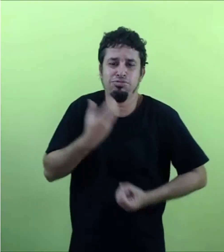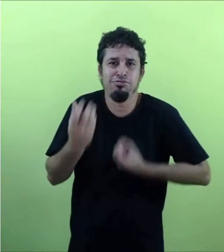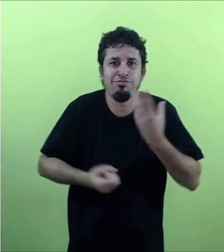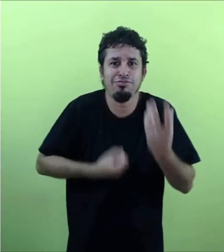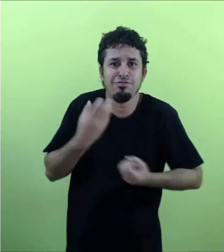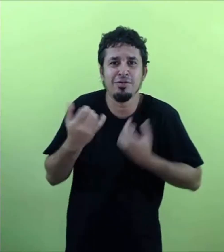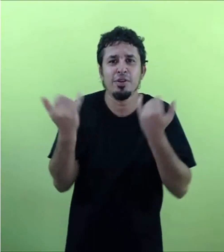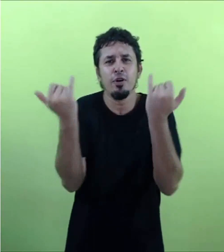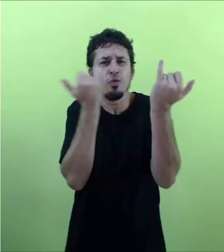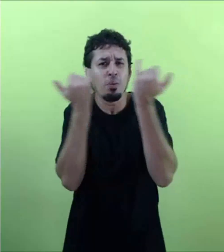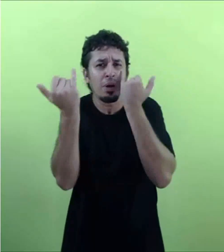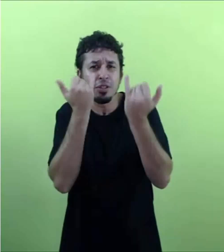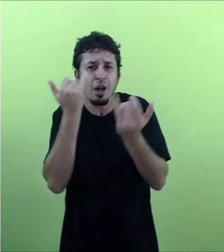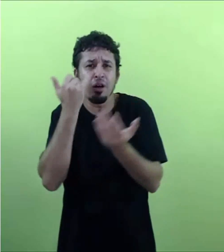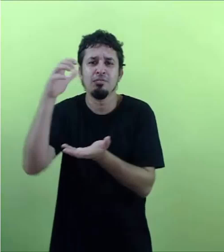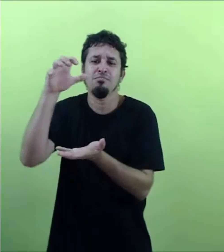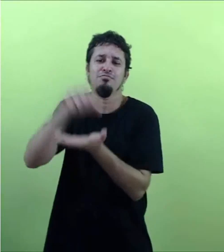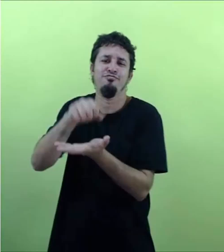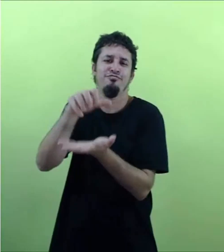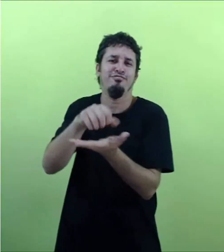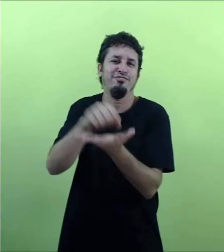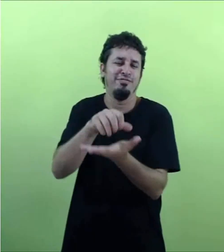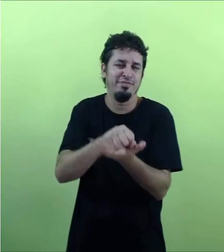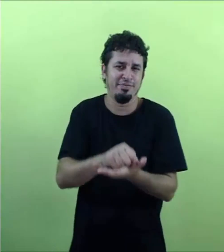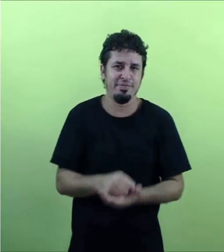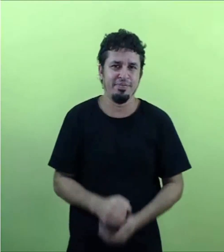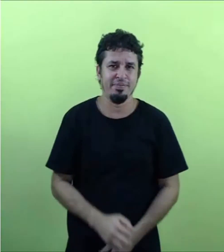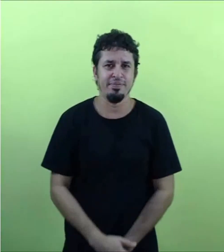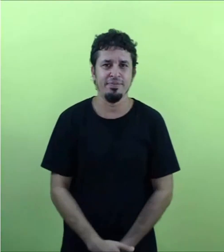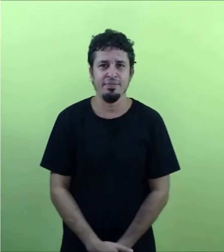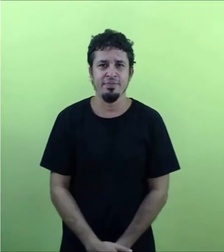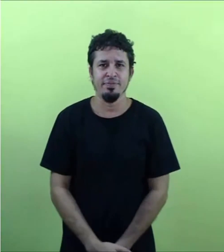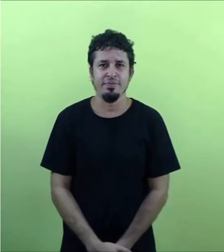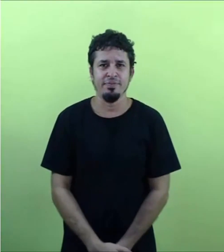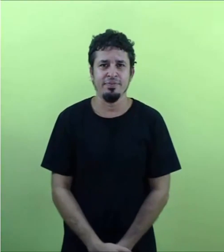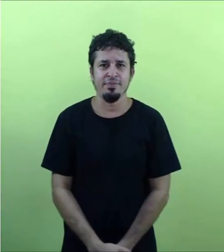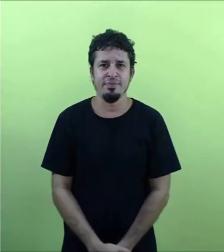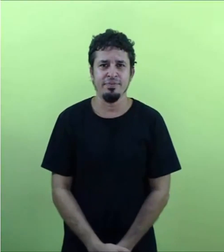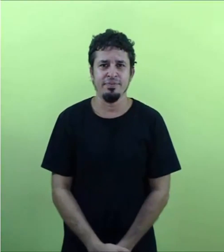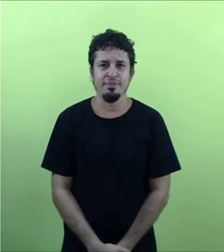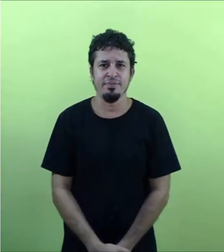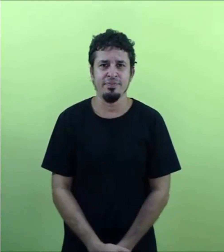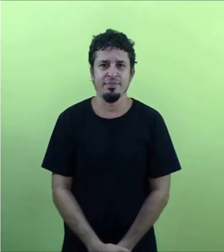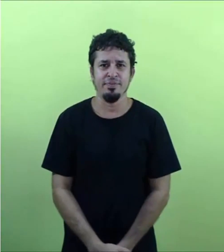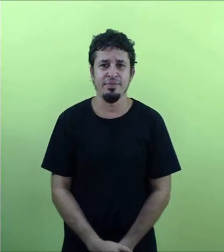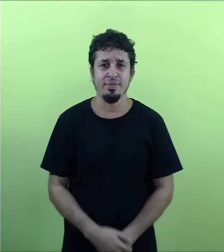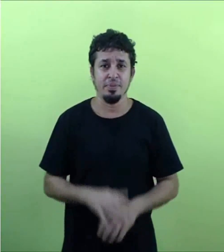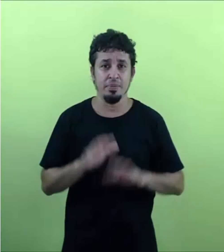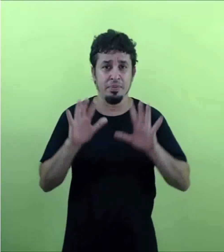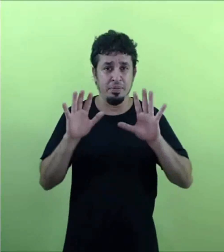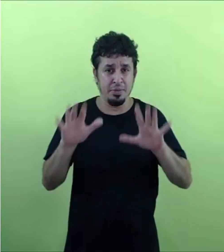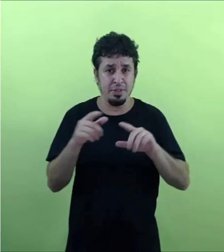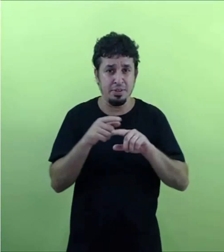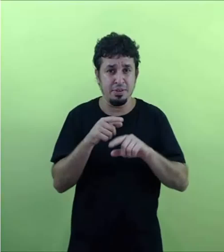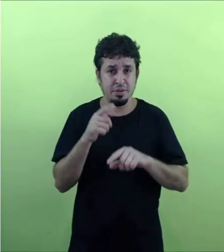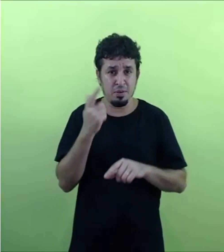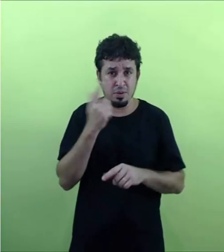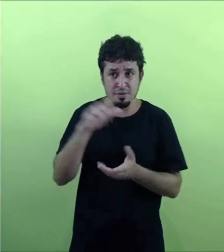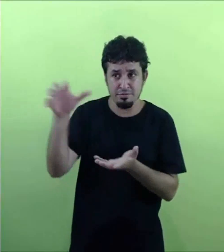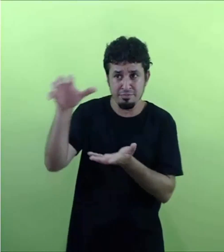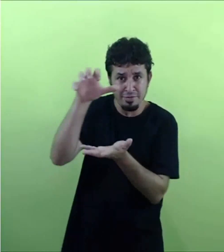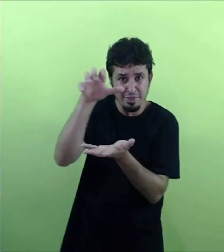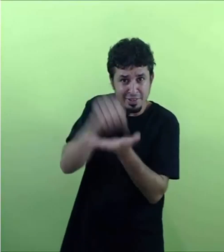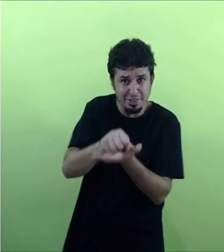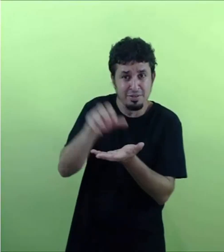reconhecida enquanto uma forma de escrita, como dito anteriormente, A necessidade de uma sistematização